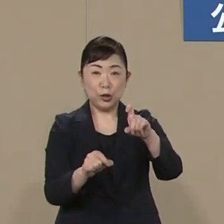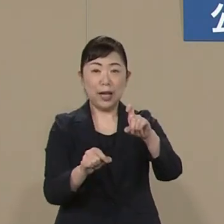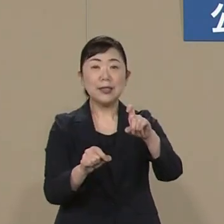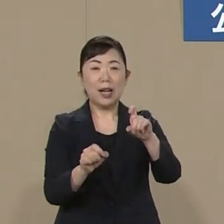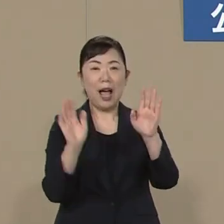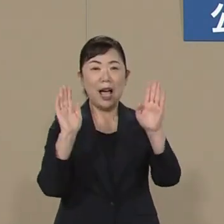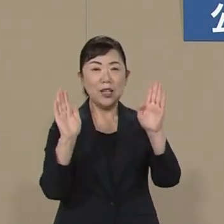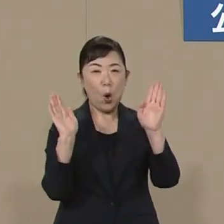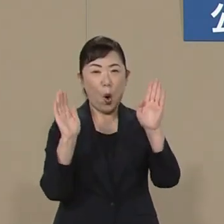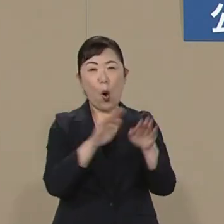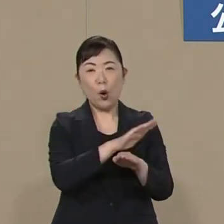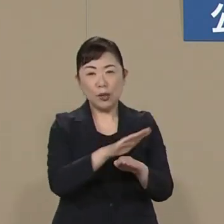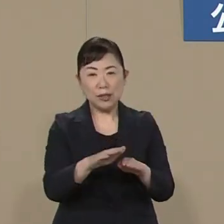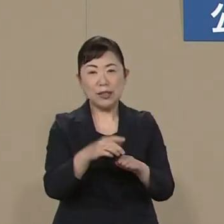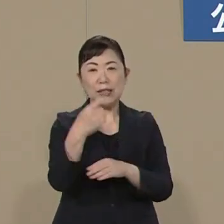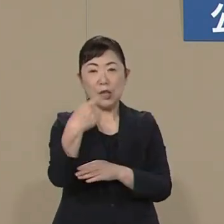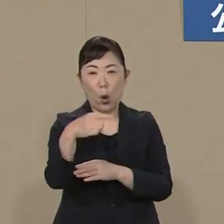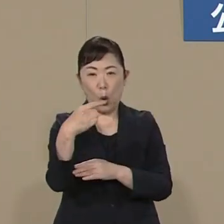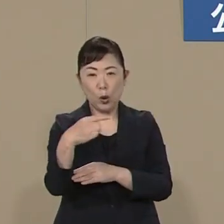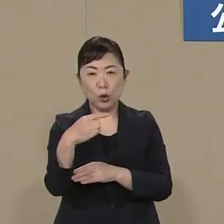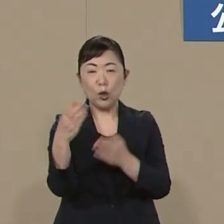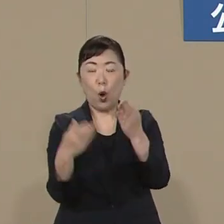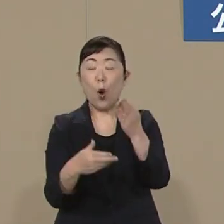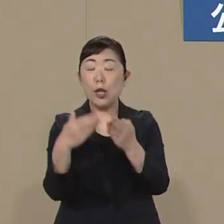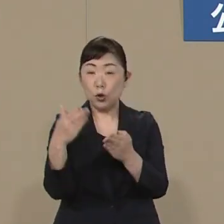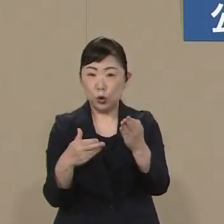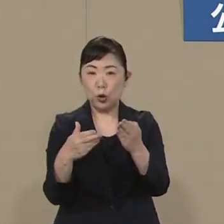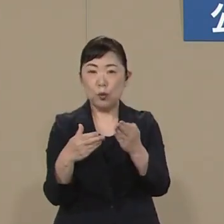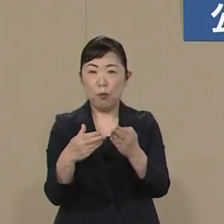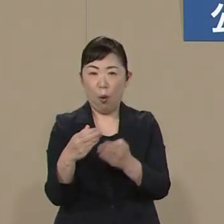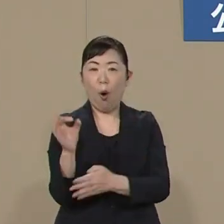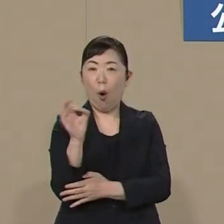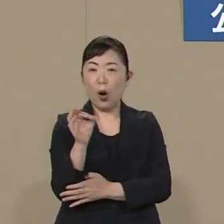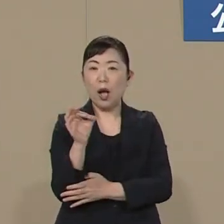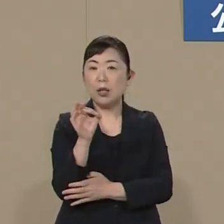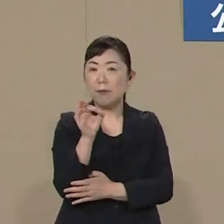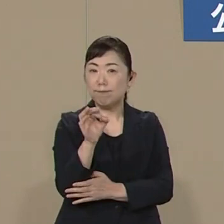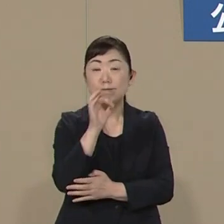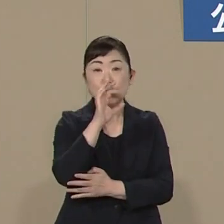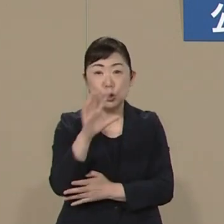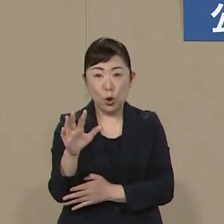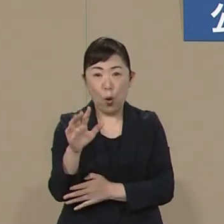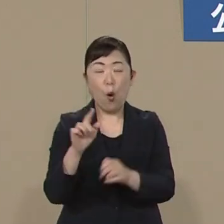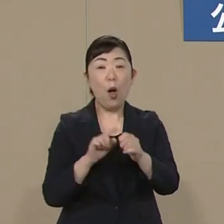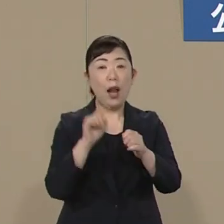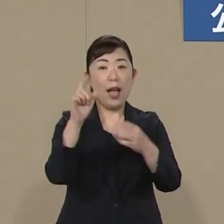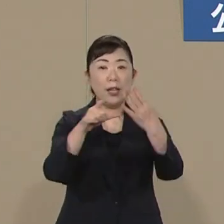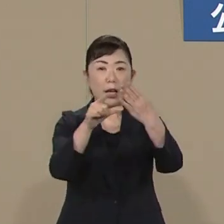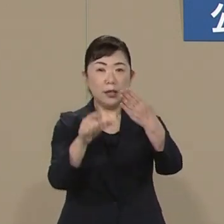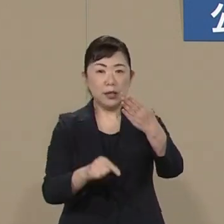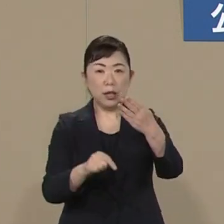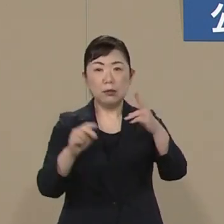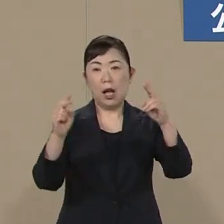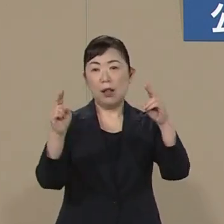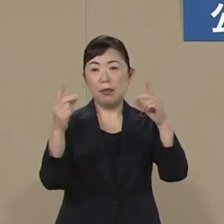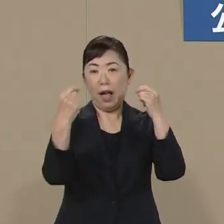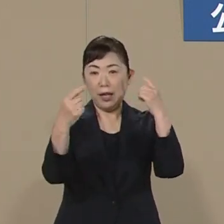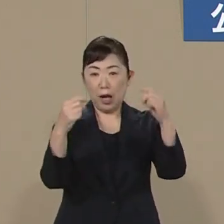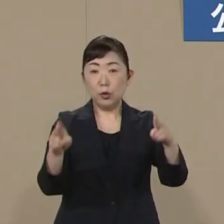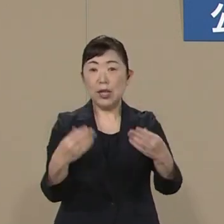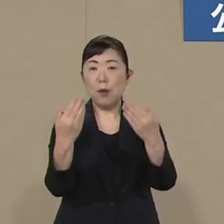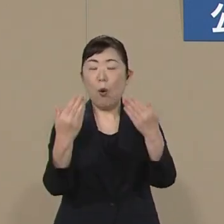教育保育の無償化が始まります来年4月からは大学専門学校など